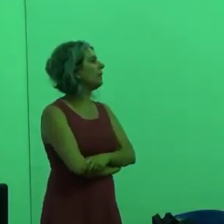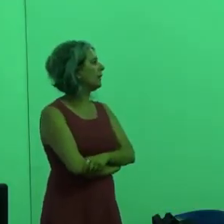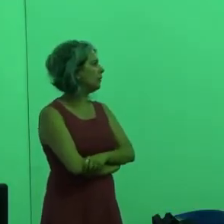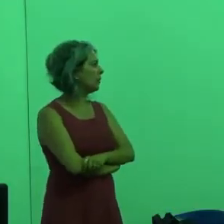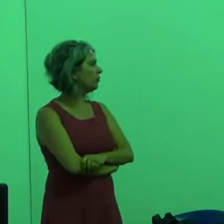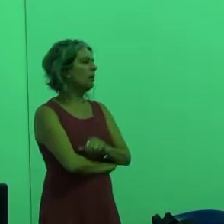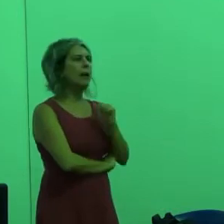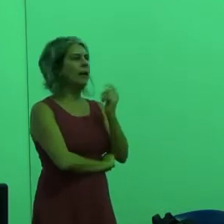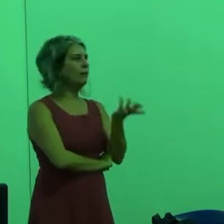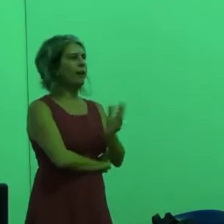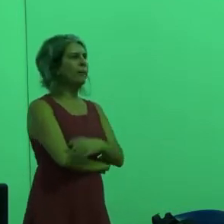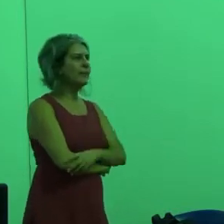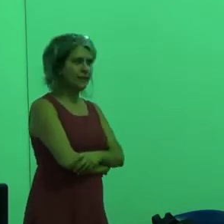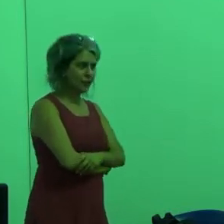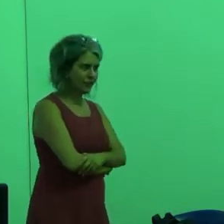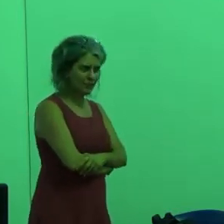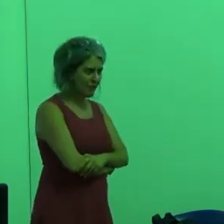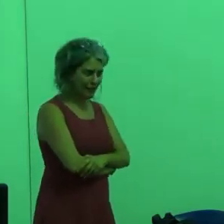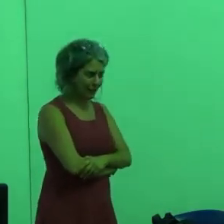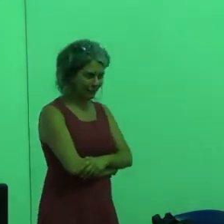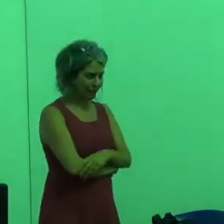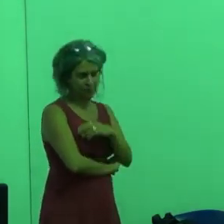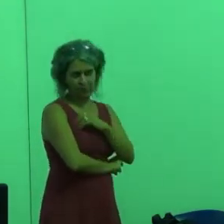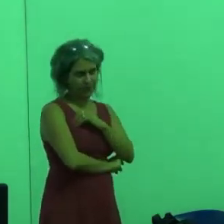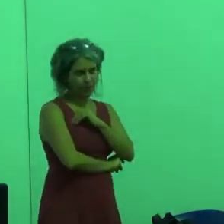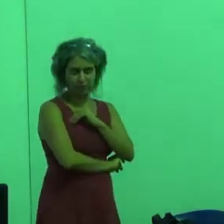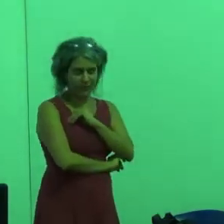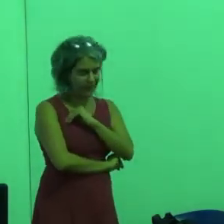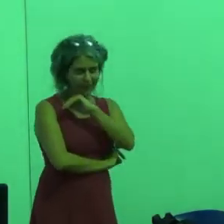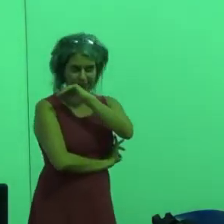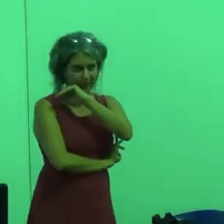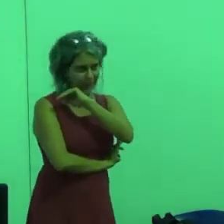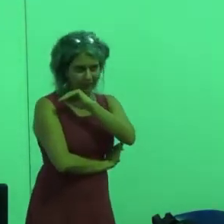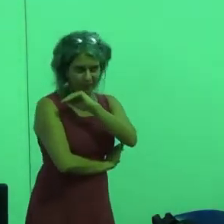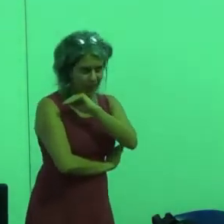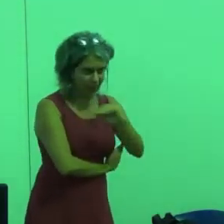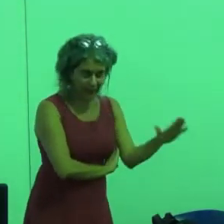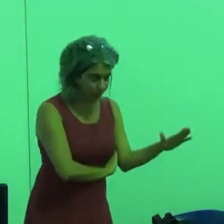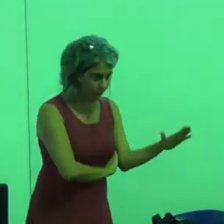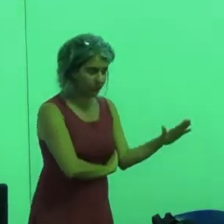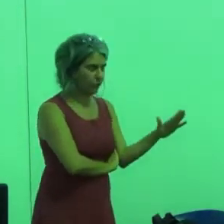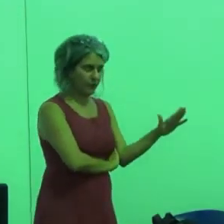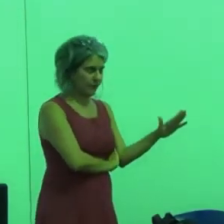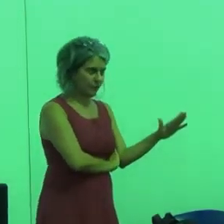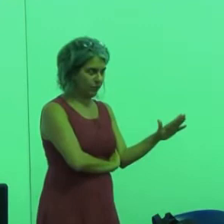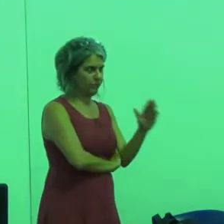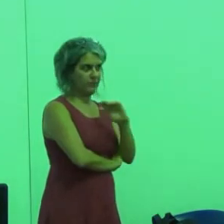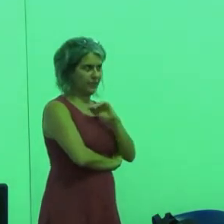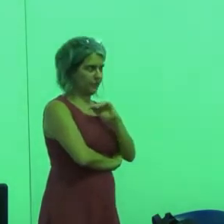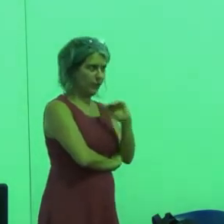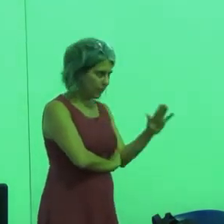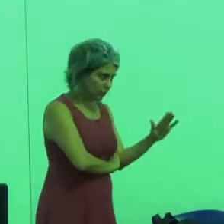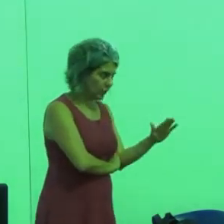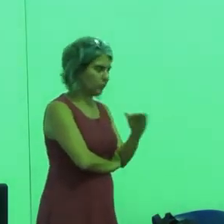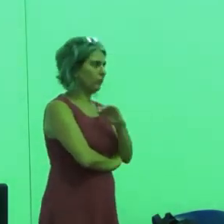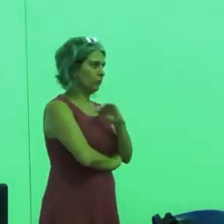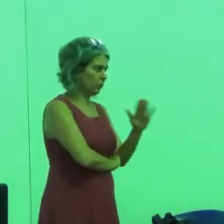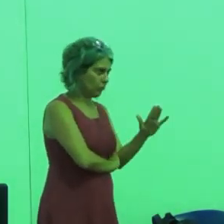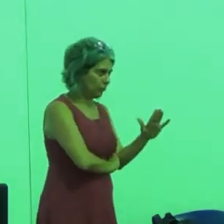pretendendo para o meu trabalho, né, para a cidade de São Paulo, que é uma coisa que acontece direto no Brasil, né, isso não é antigo, isso continua